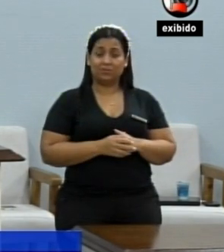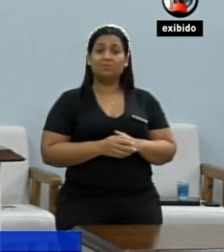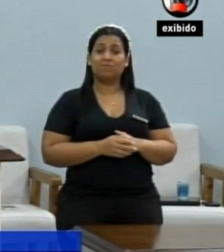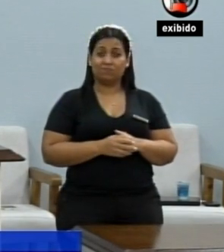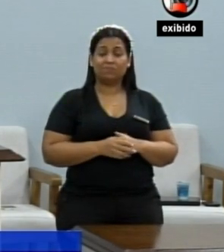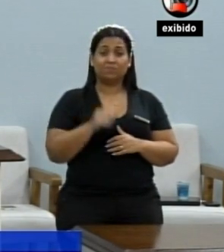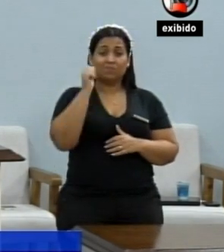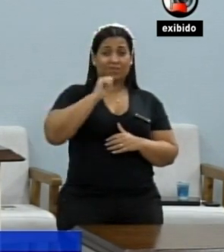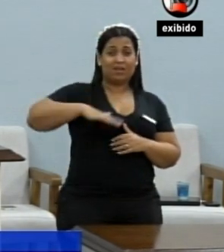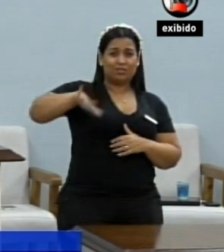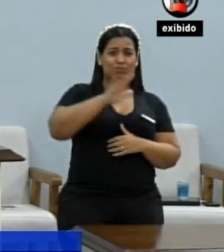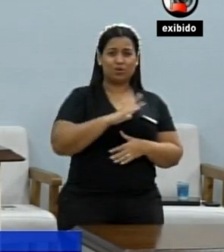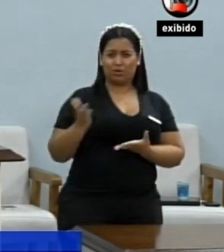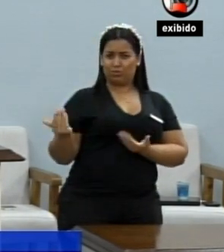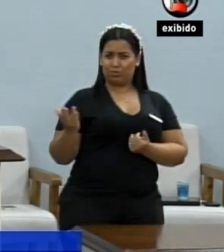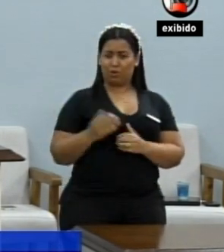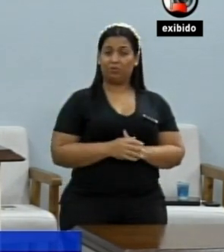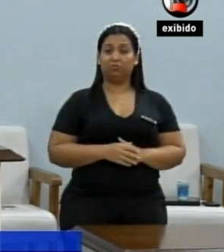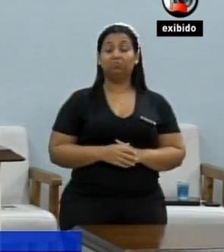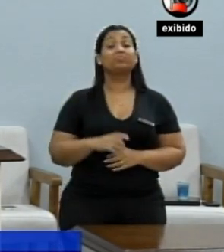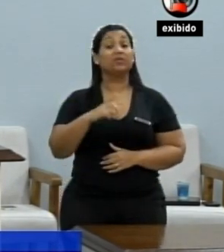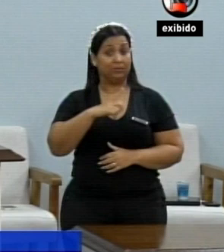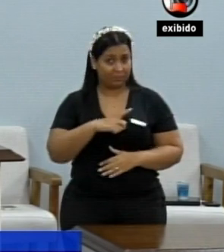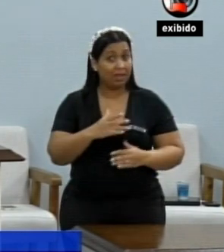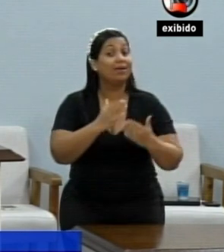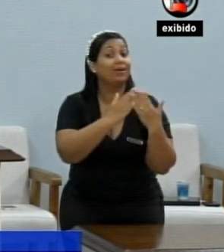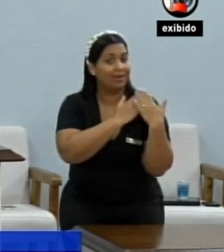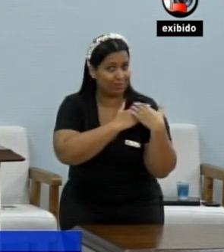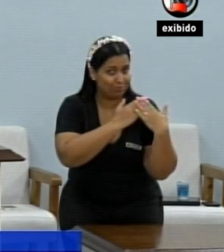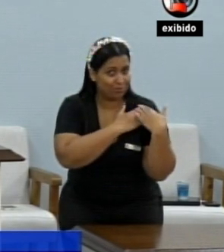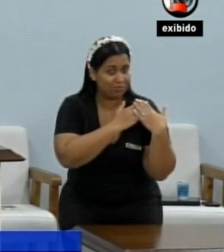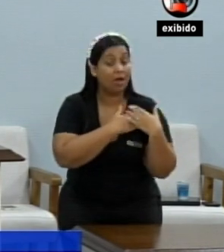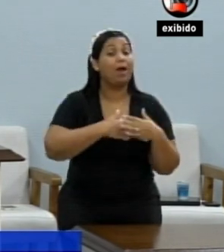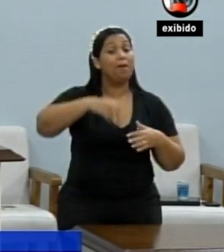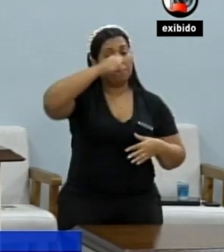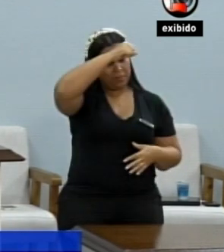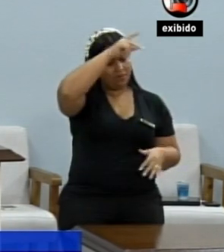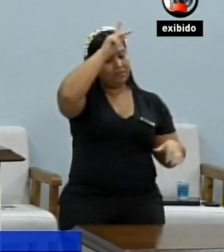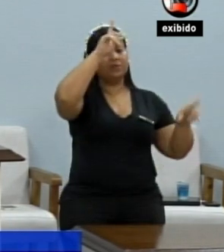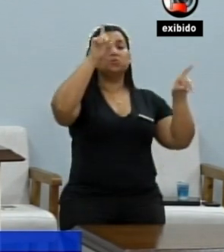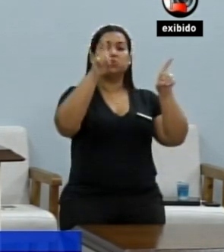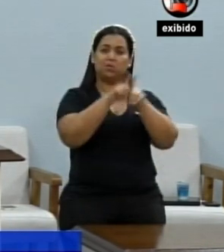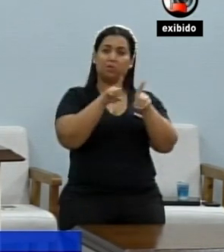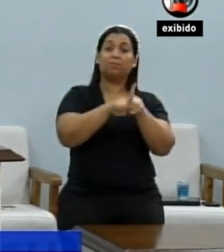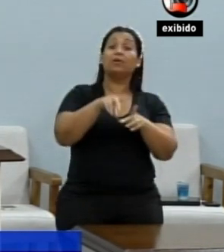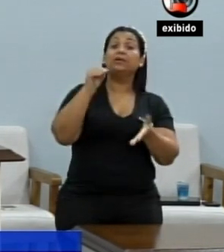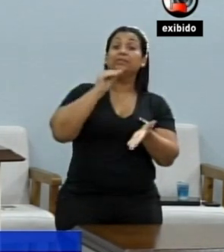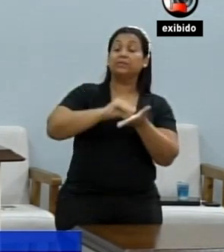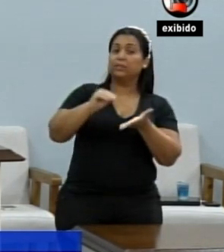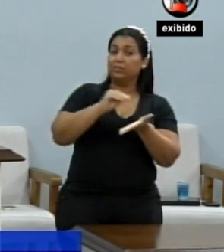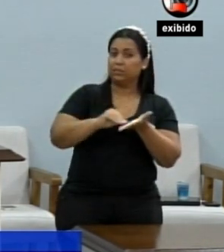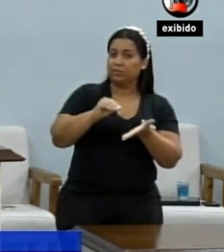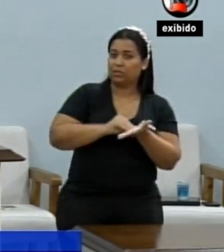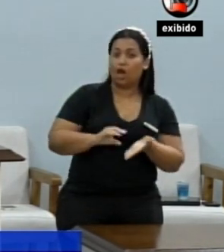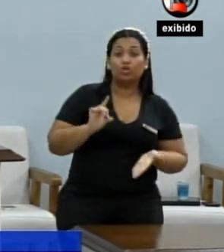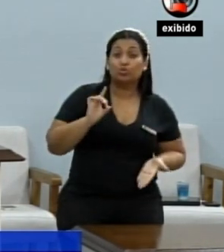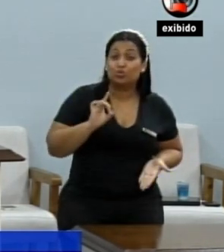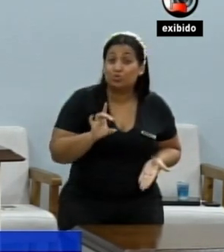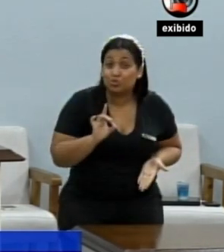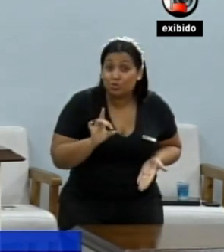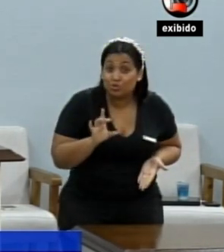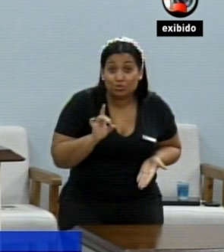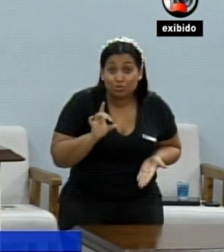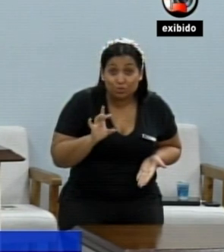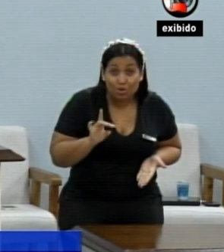dessas adolescentes. Tem responsabilidade os prefeitos e seus secretários, não só da pasta que